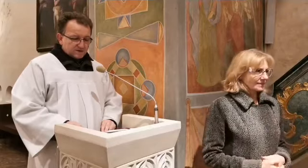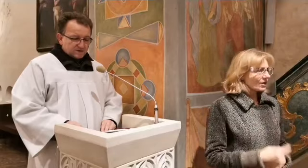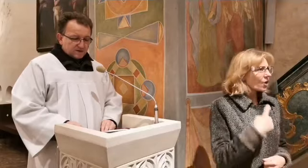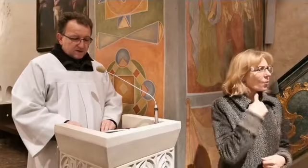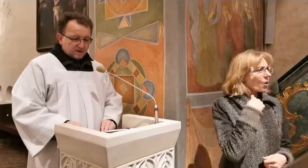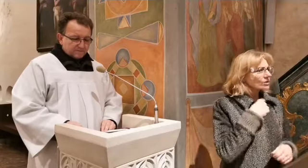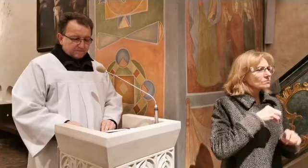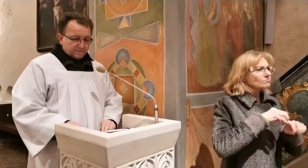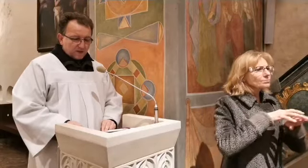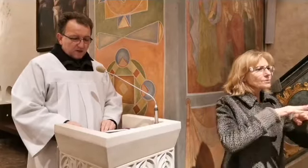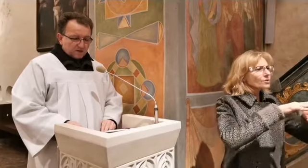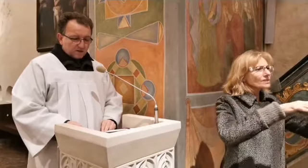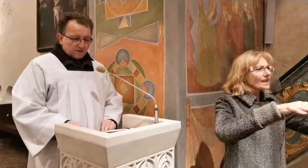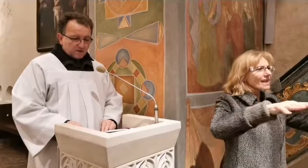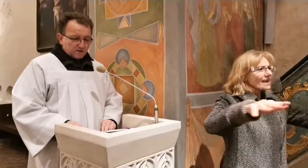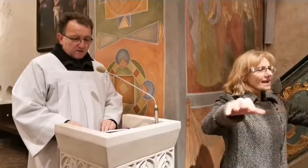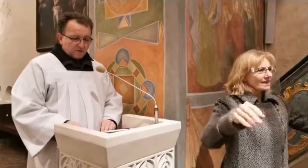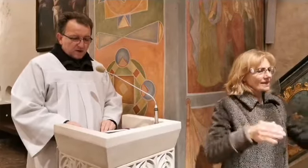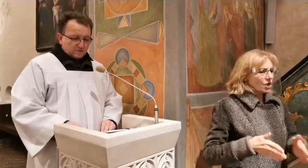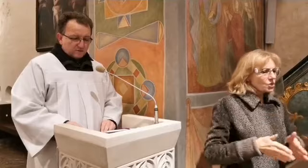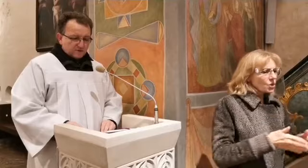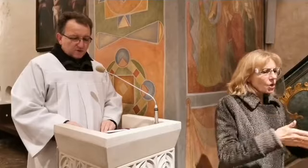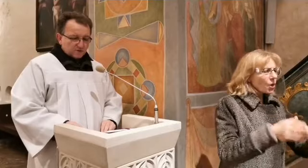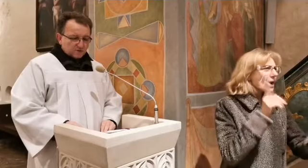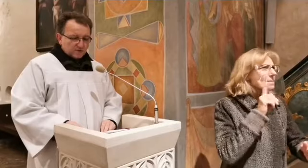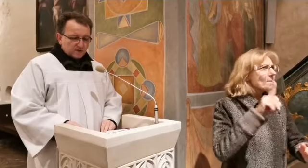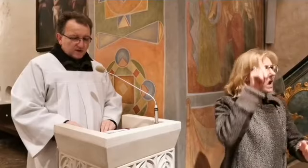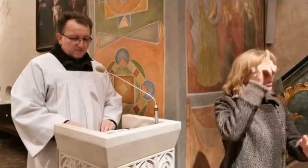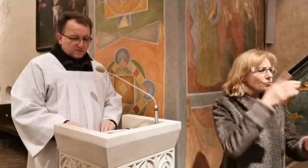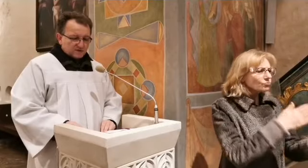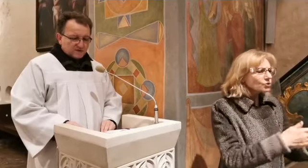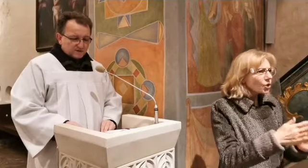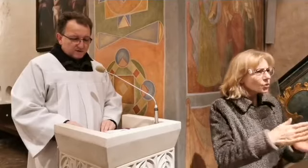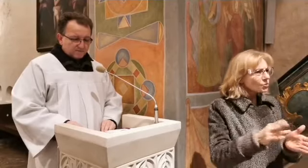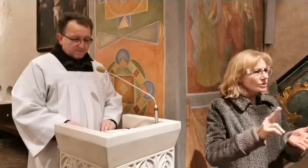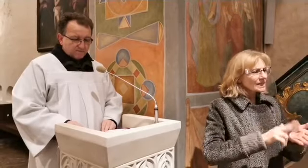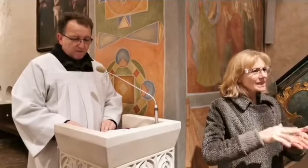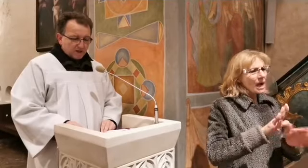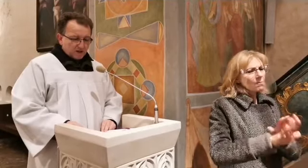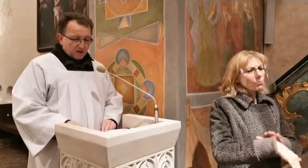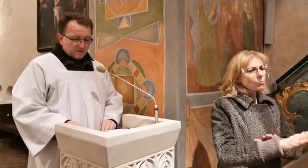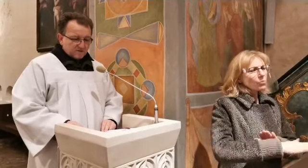Głos się rozlega. Drogę Panu przygotujcie na pustyni.